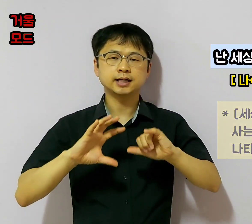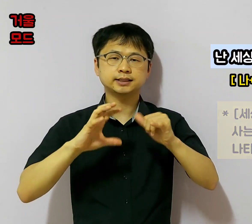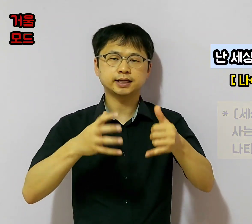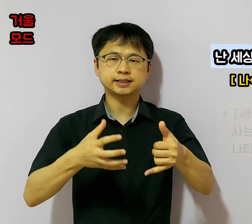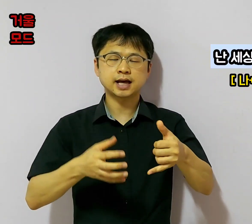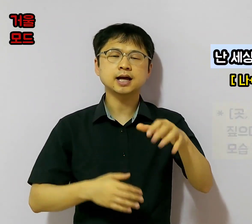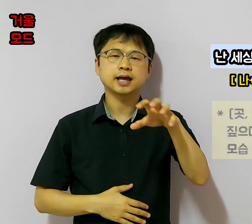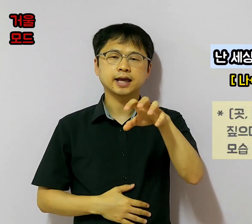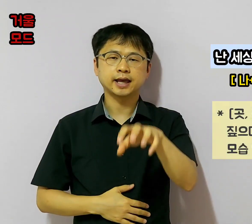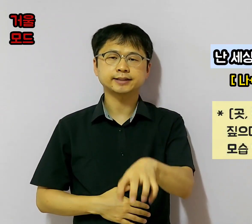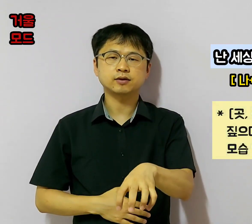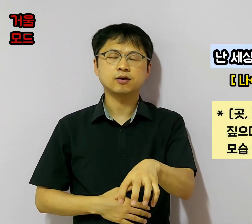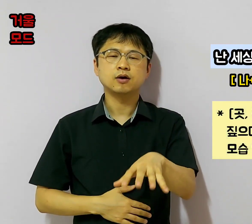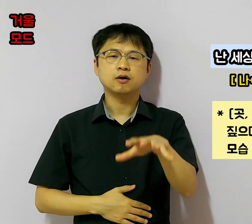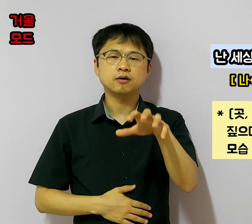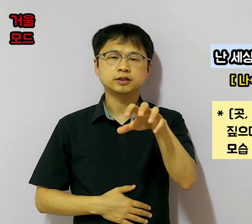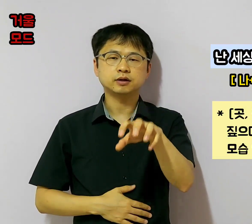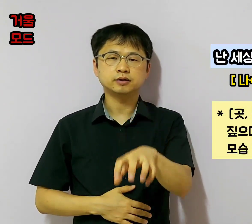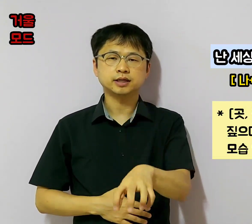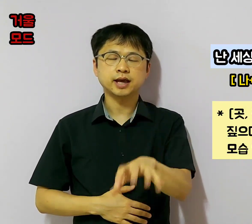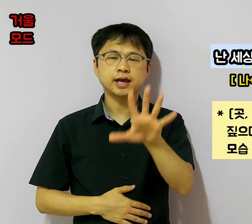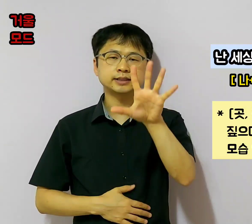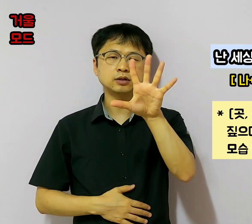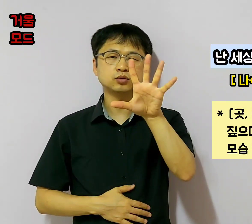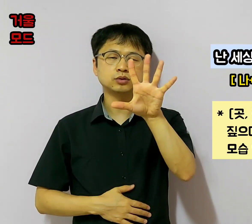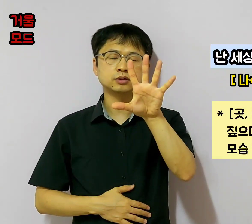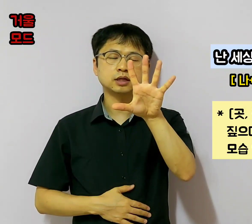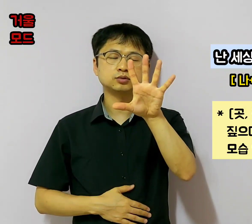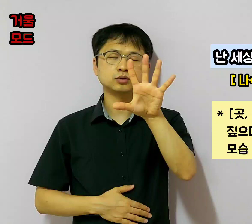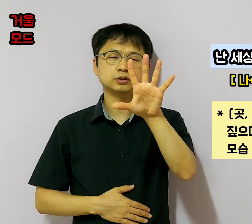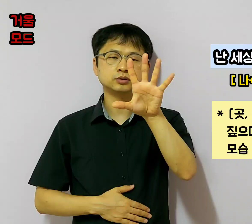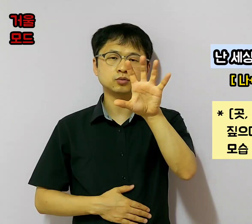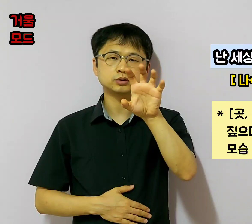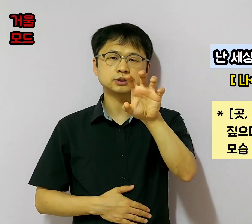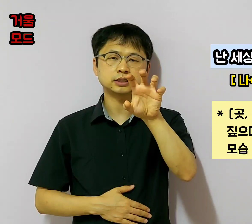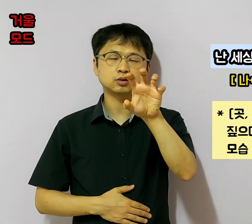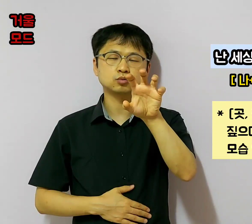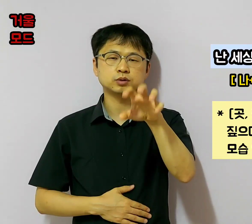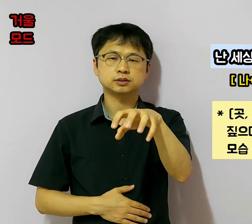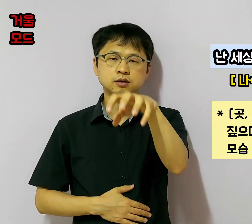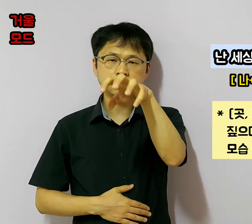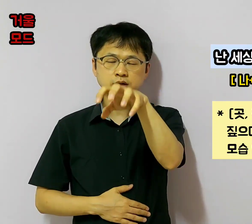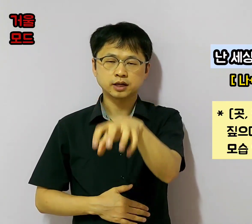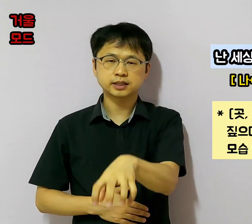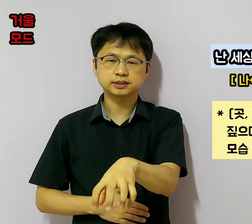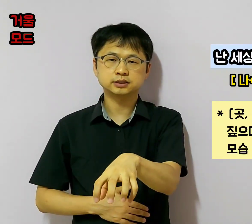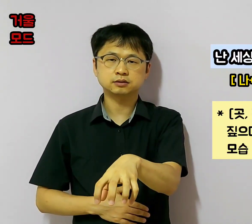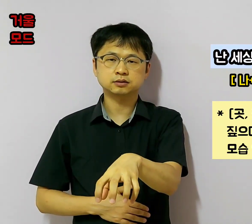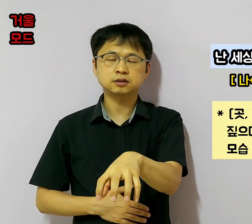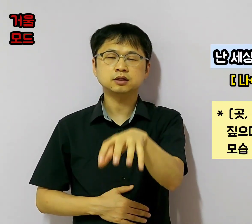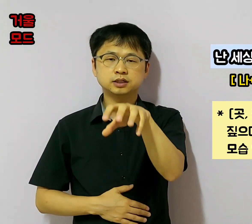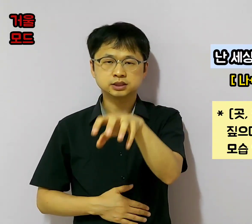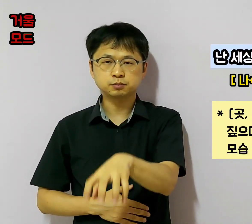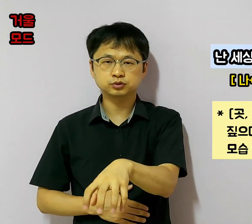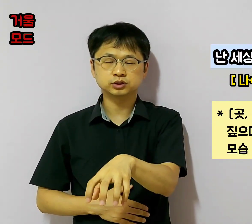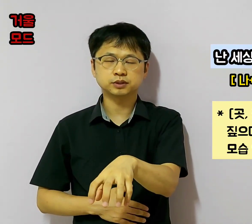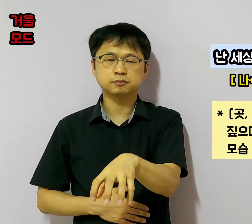난 세상에서 어디에 장소를 뜻하는 수어는 손끝을 살짝 구부려서 해당 지역을 짚어주시면